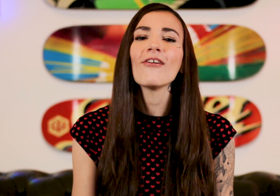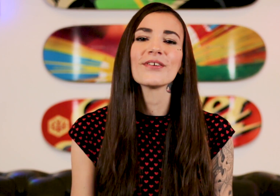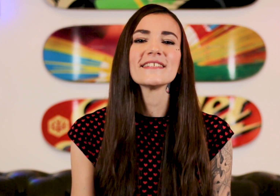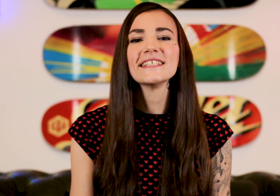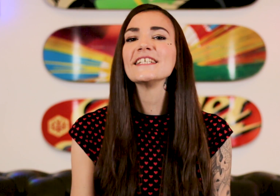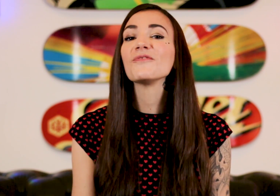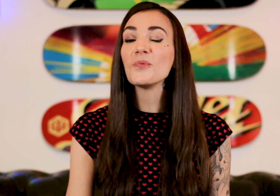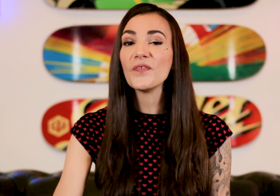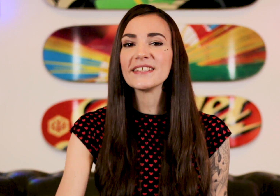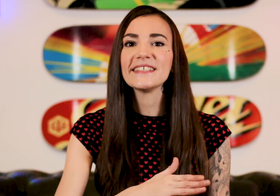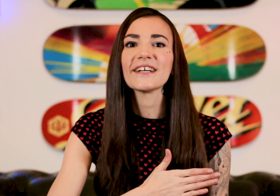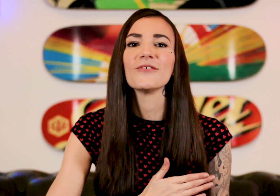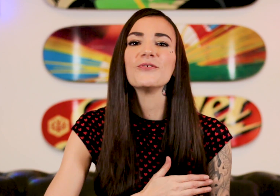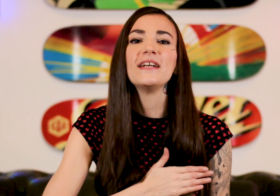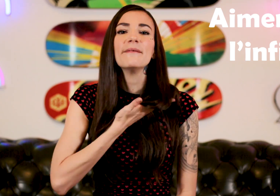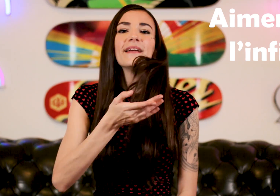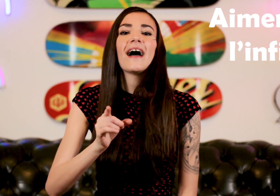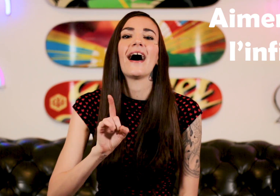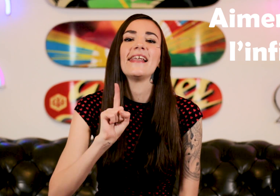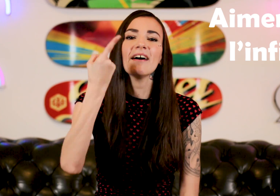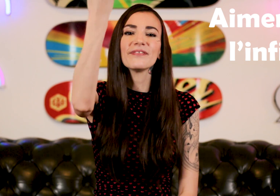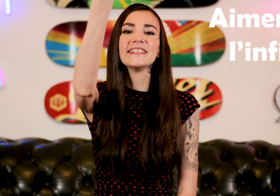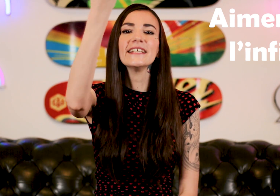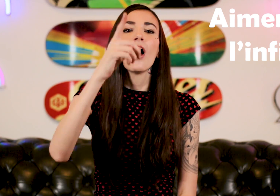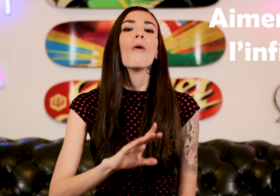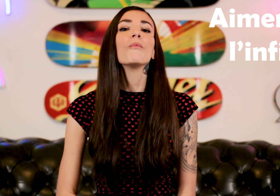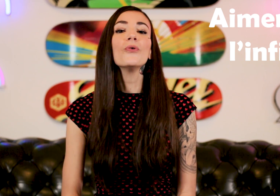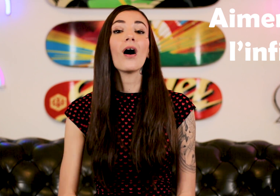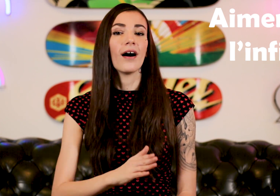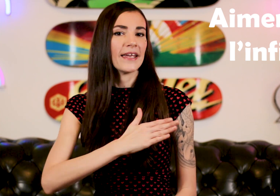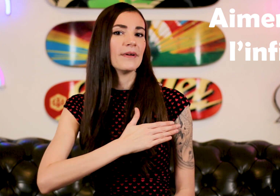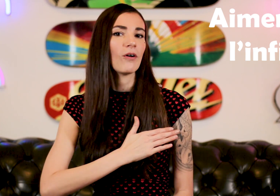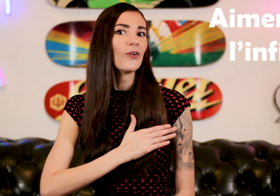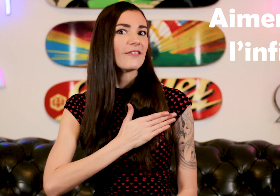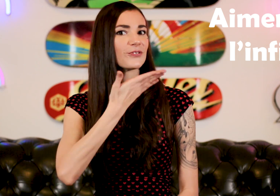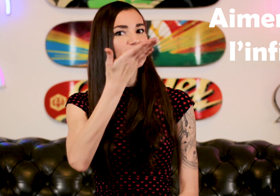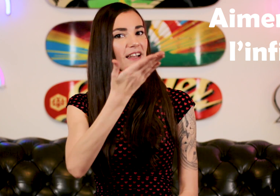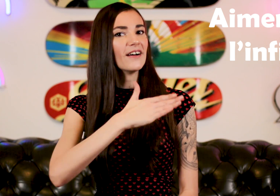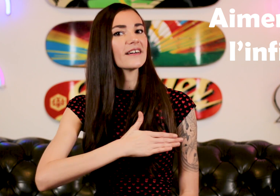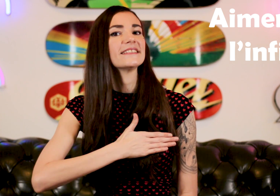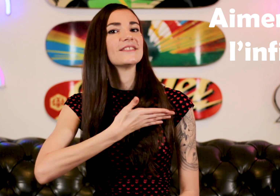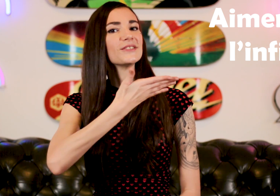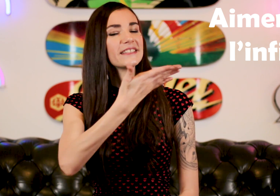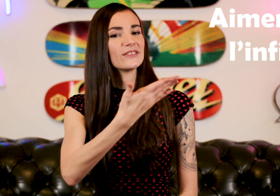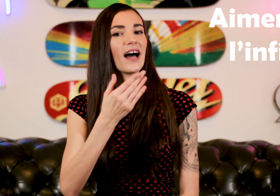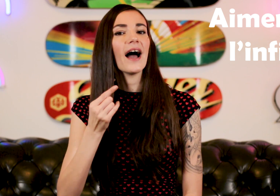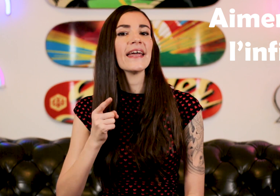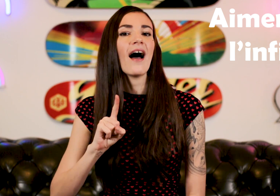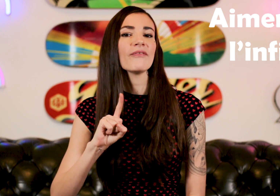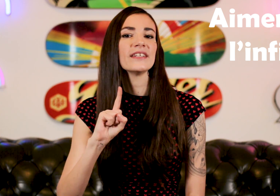langue des signes, vous pouvez dire que vous l'aimez à l'infini. Pour aimer, on l'a vu tout à l'heure, c'est ce signe-là. Et